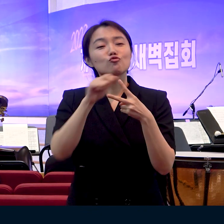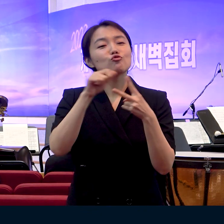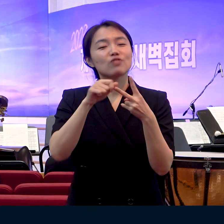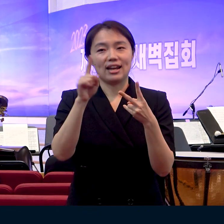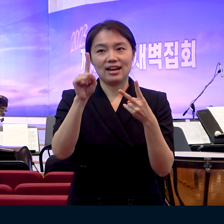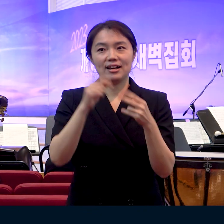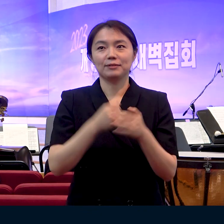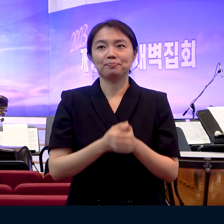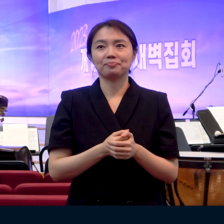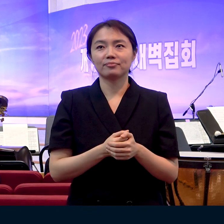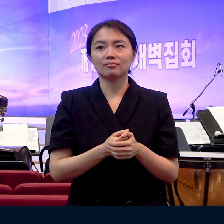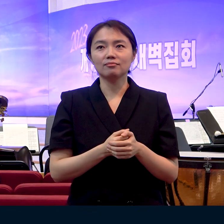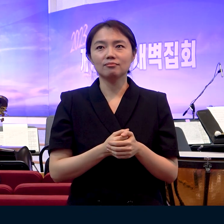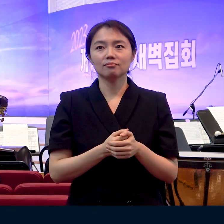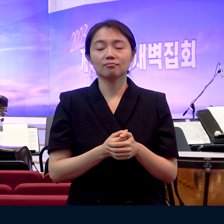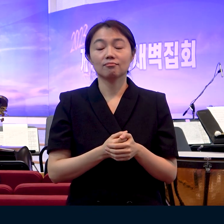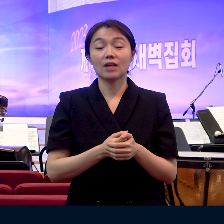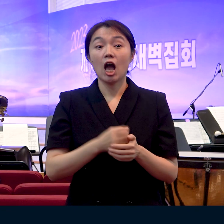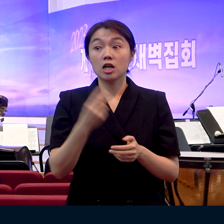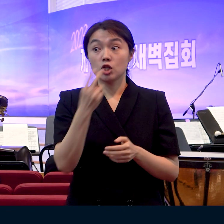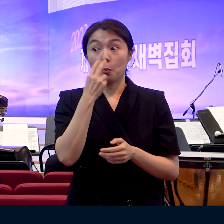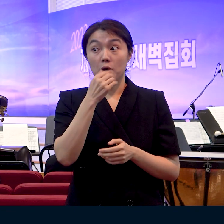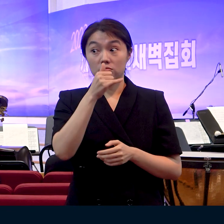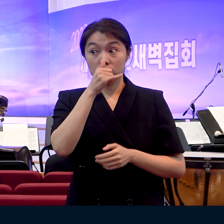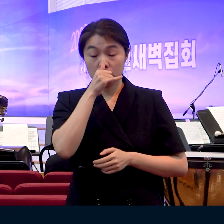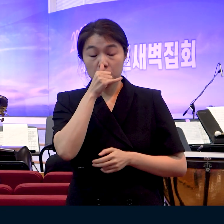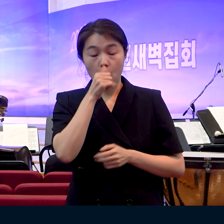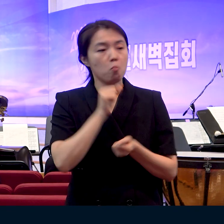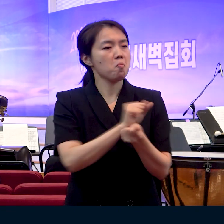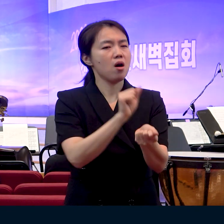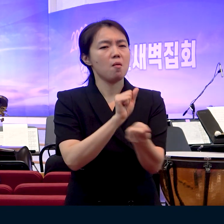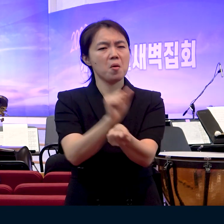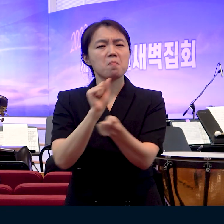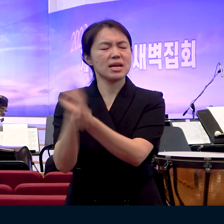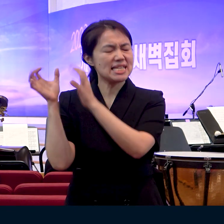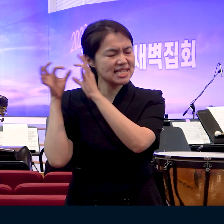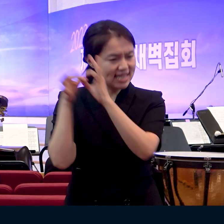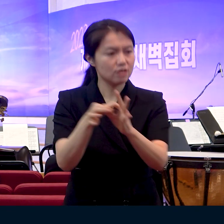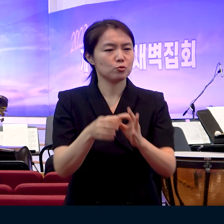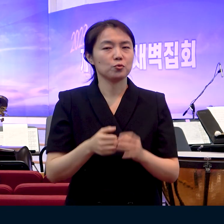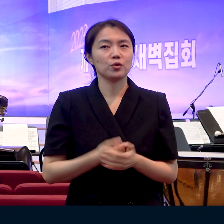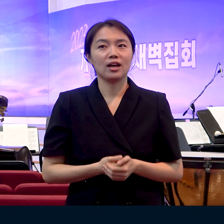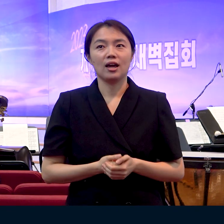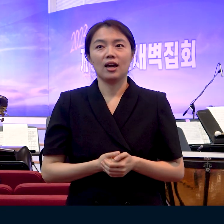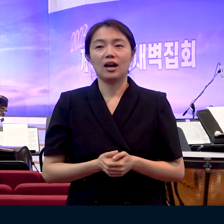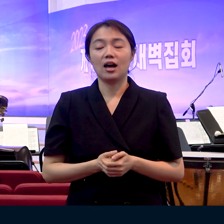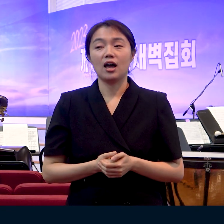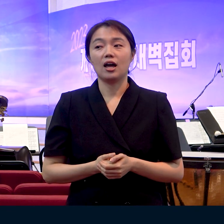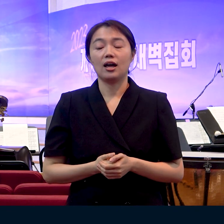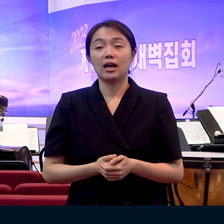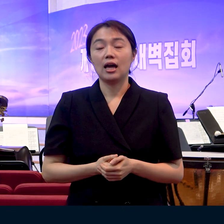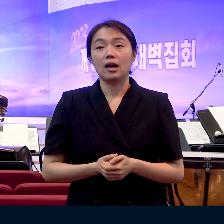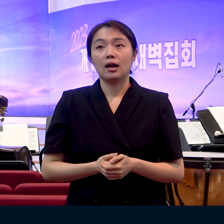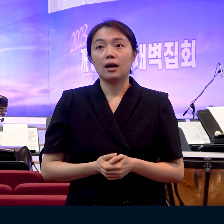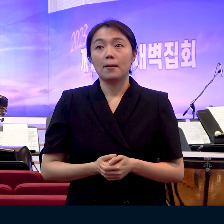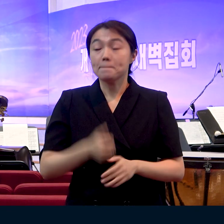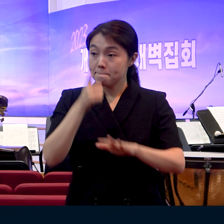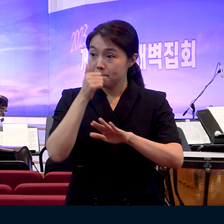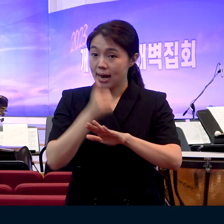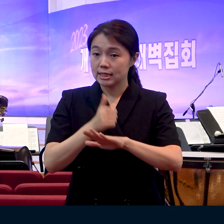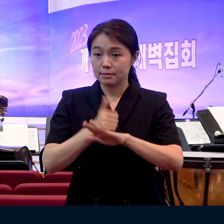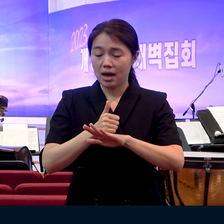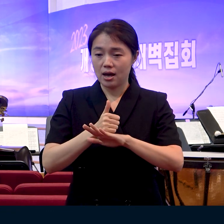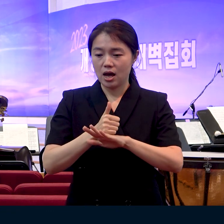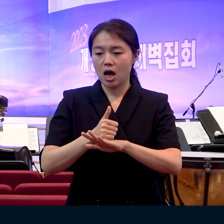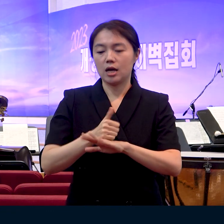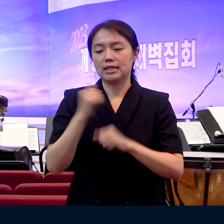않아요. 바로 그것처럼 사도 바울은 어쩌면 마지막 구간을 앵커로서 달려가는 그